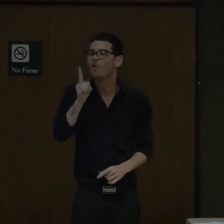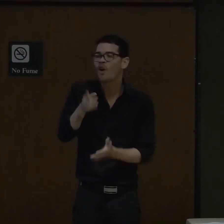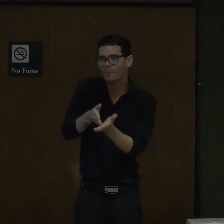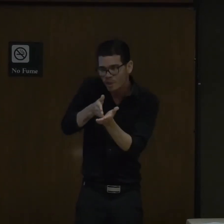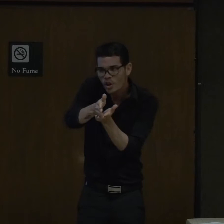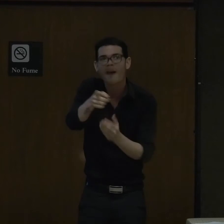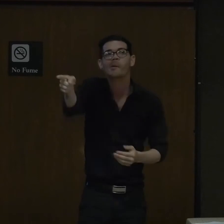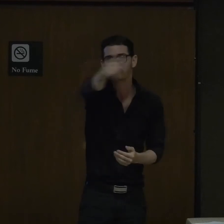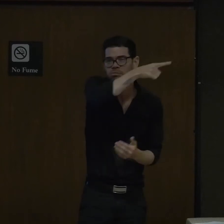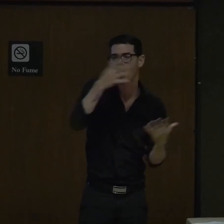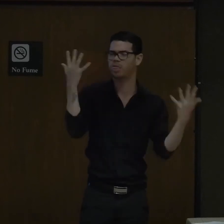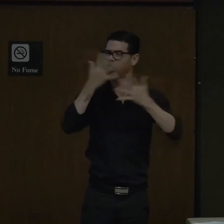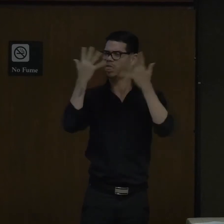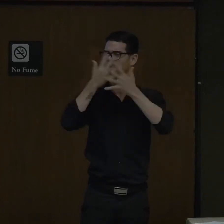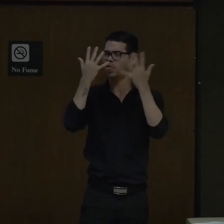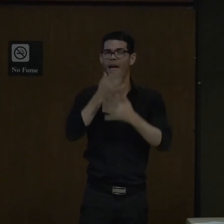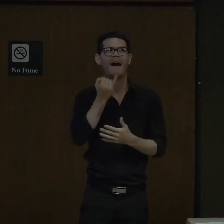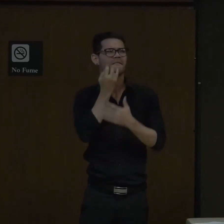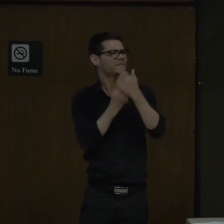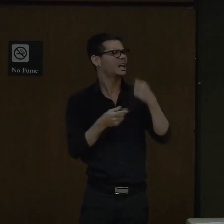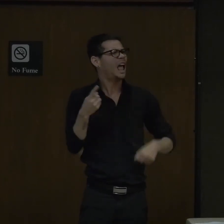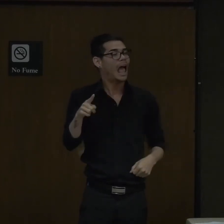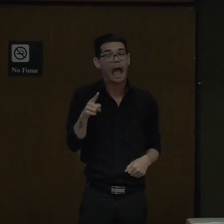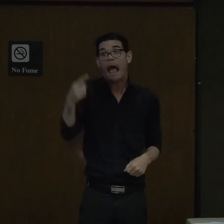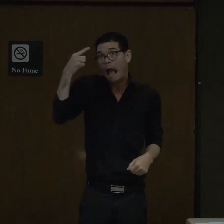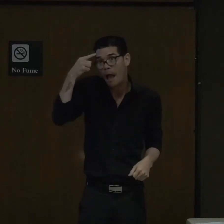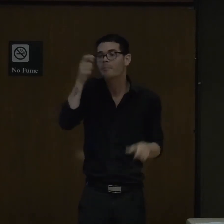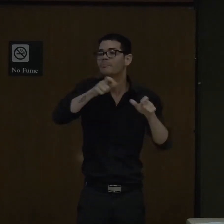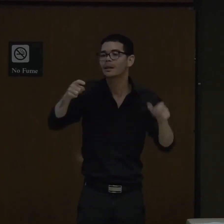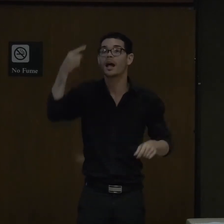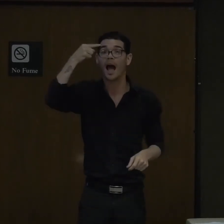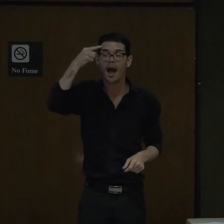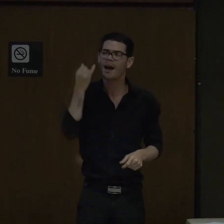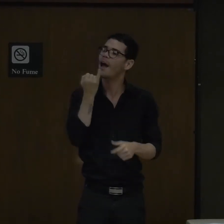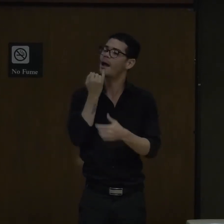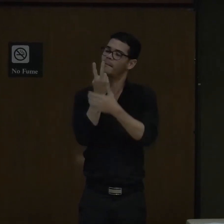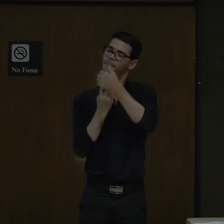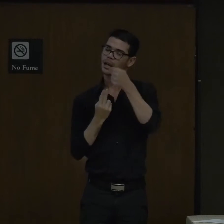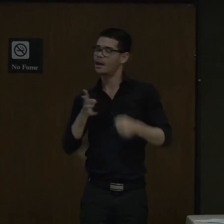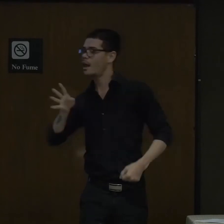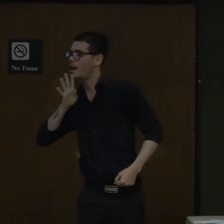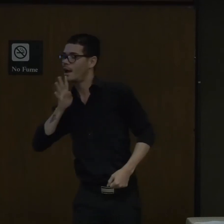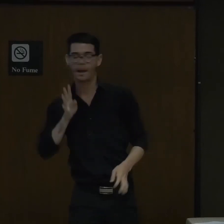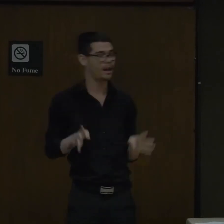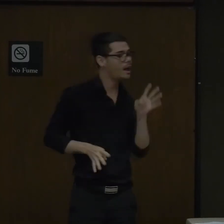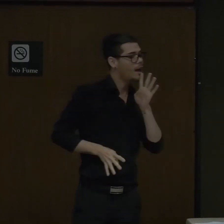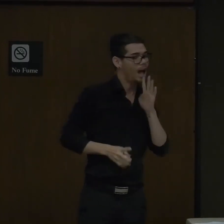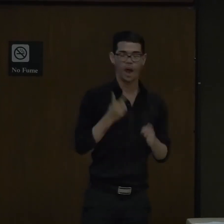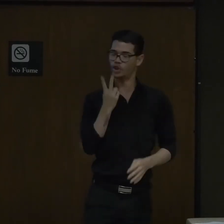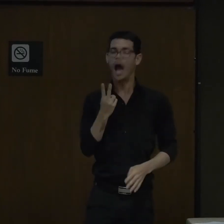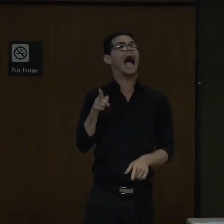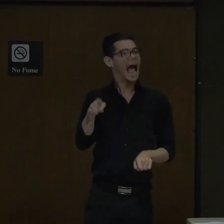bilingüe. Yo creo que algunas personas todavía piensan que ser bilingüe quiere decir conocer 2 lenguas habladas, o que ser bilingüe quiere